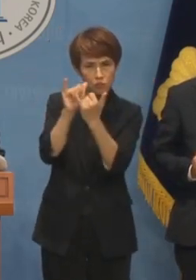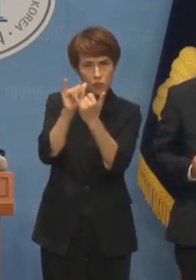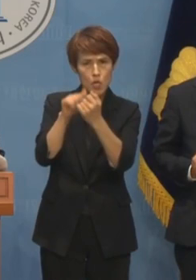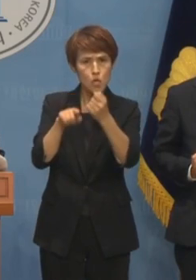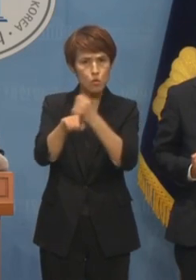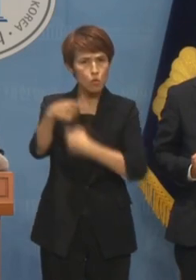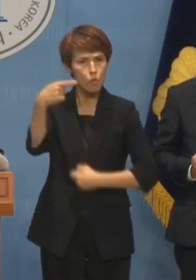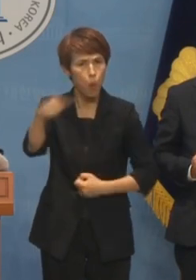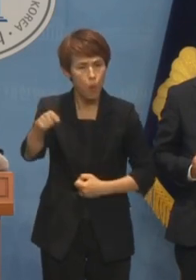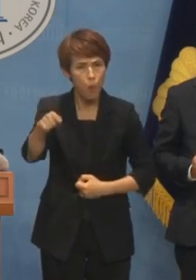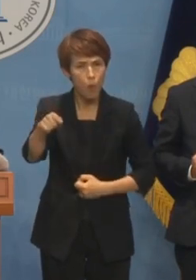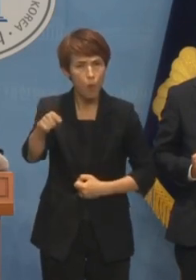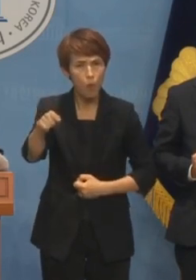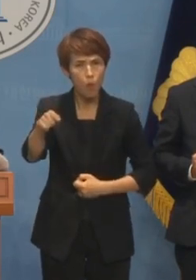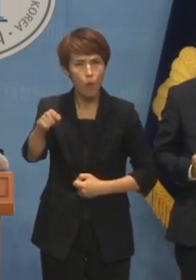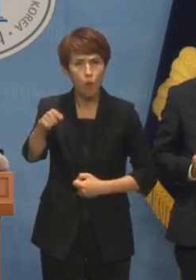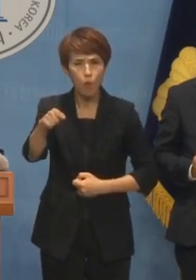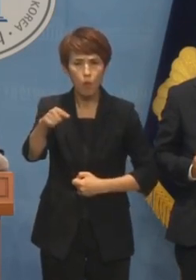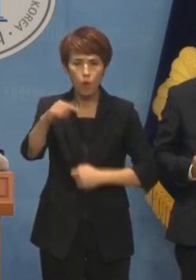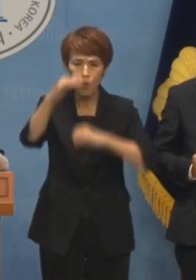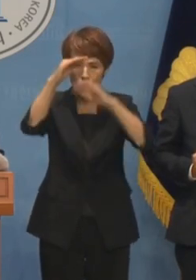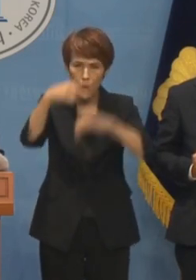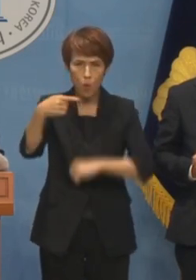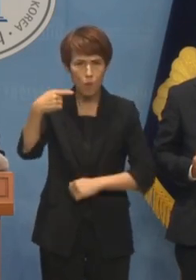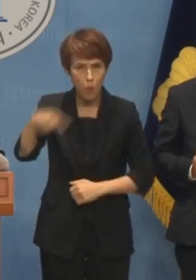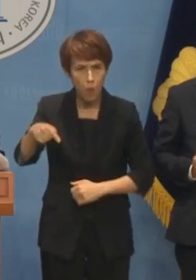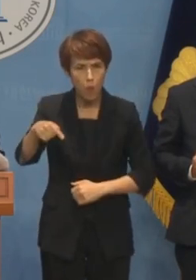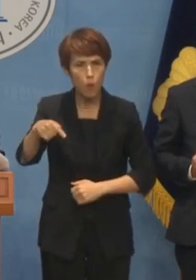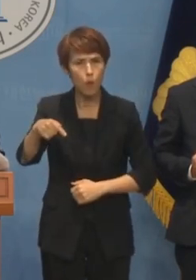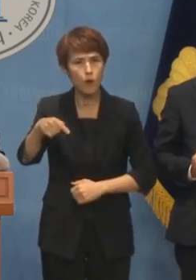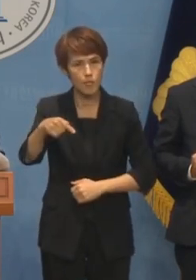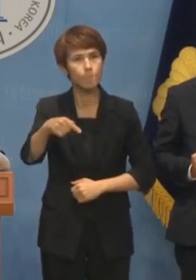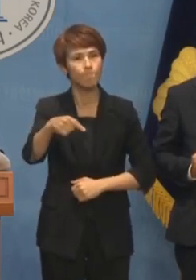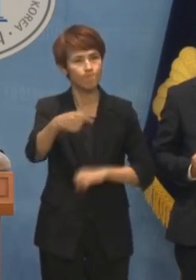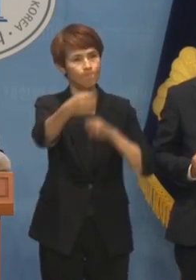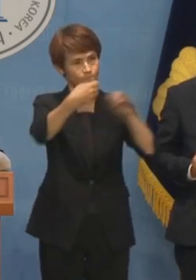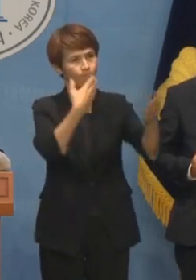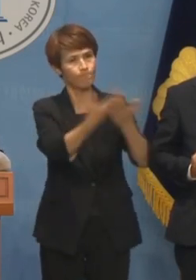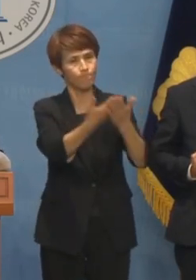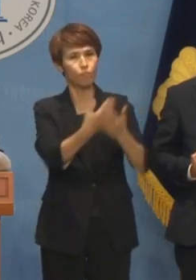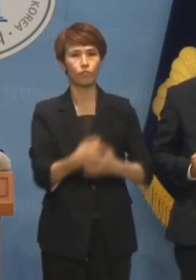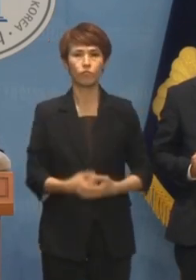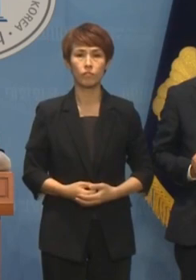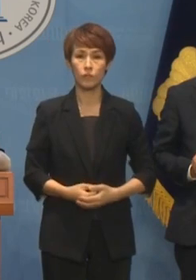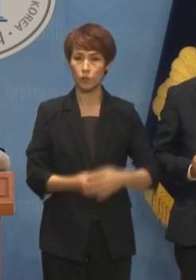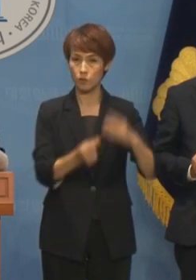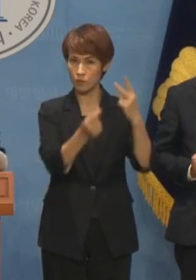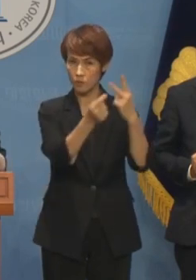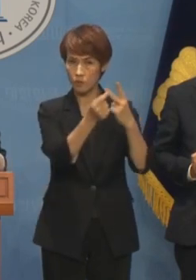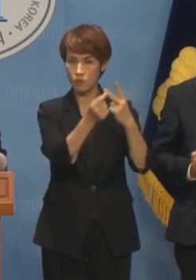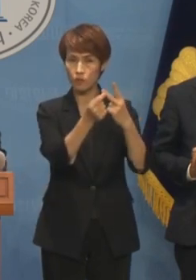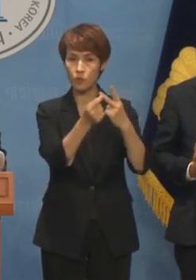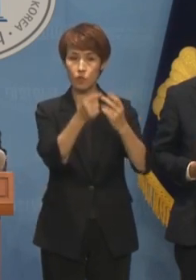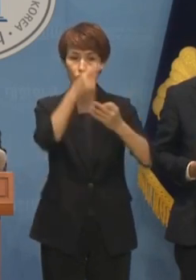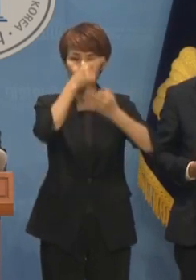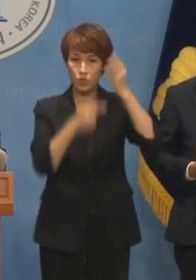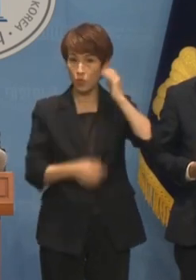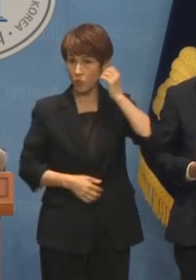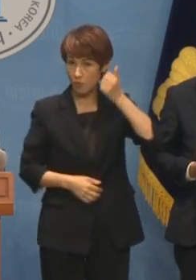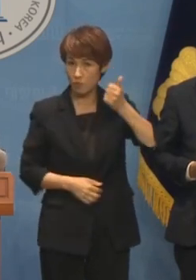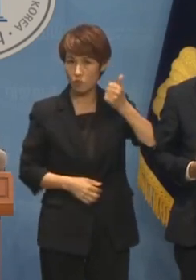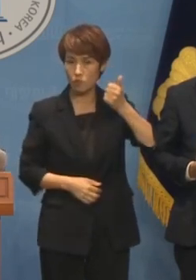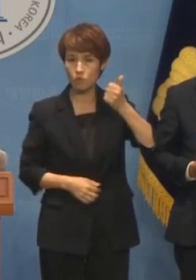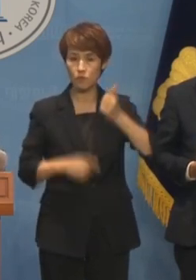이유가 무엇이며 구체적으로 어떤 내용으로 통화했는지 밝히십시오. 둘째, 윤석열